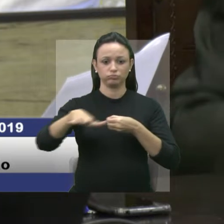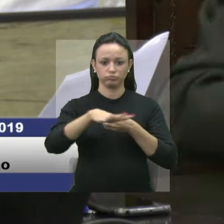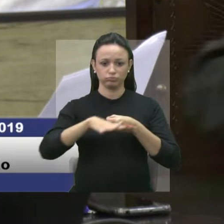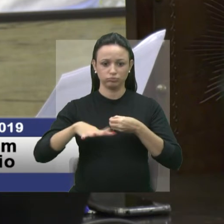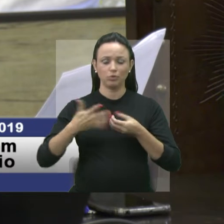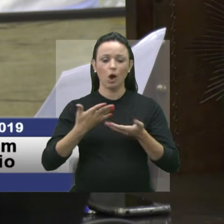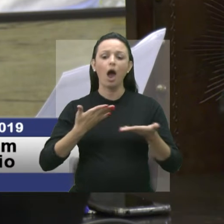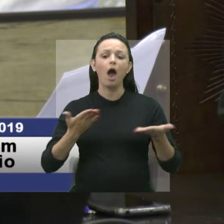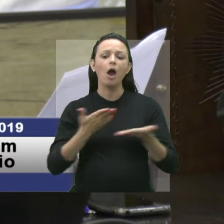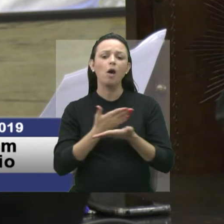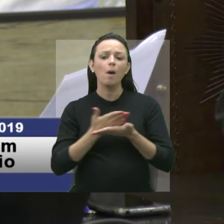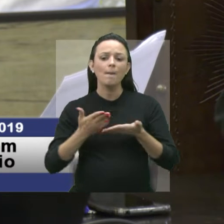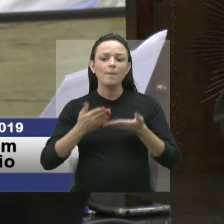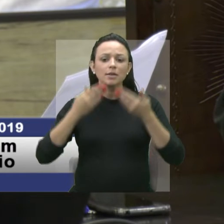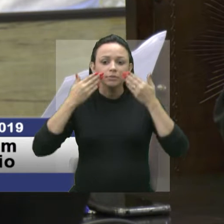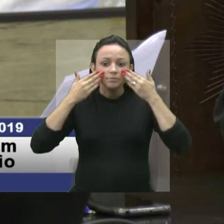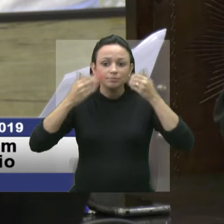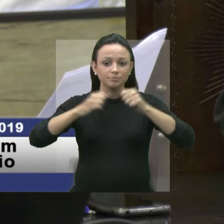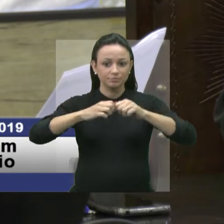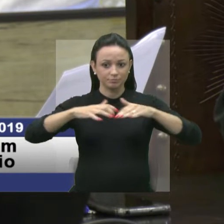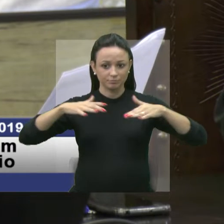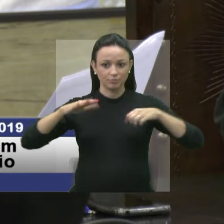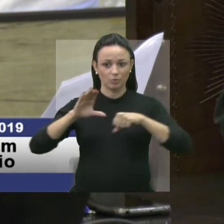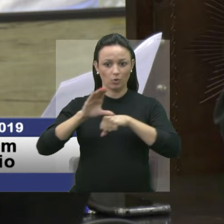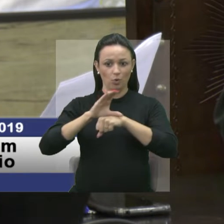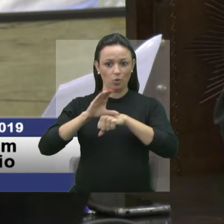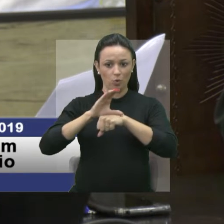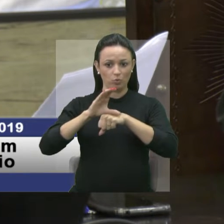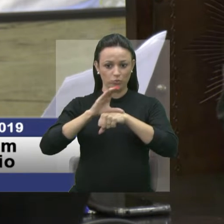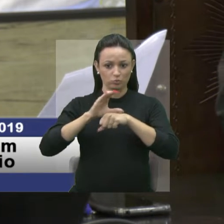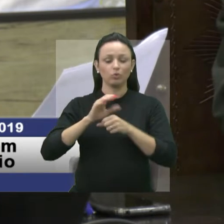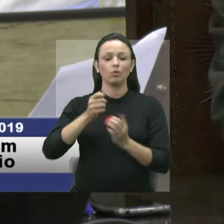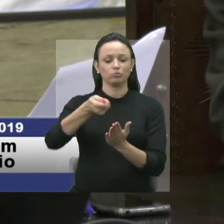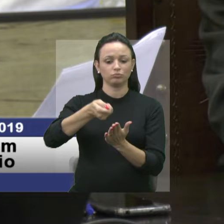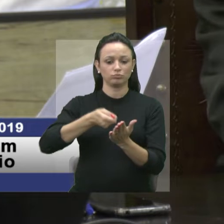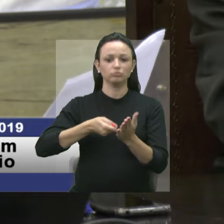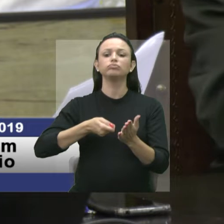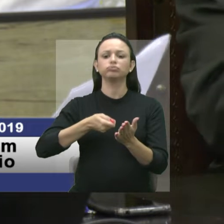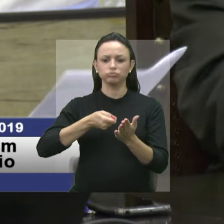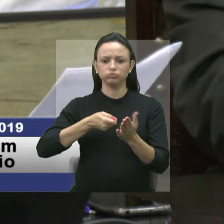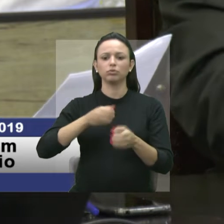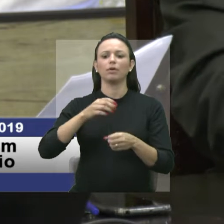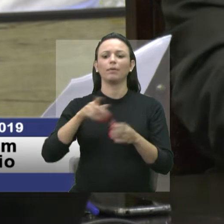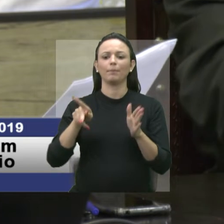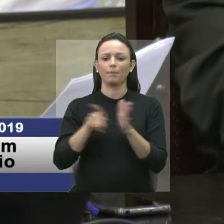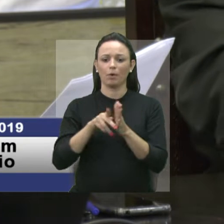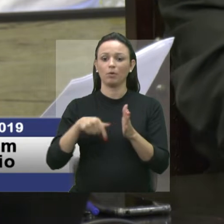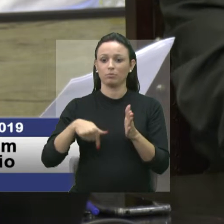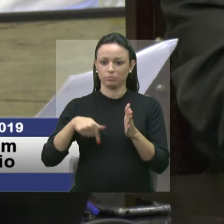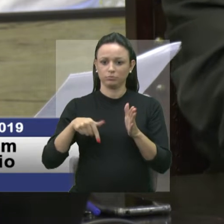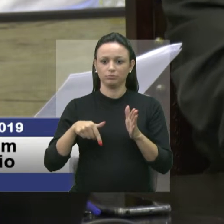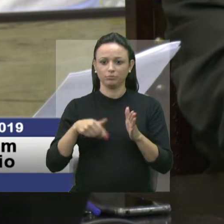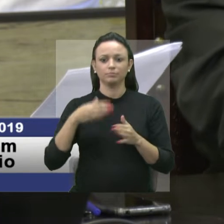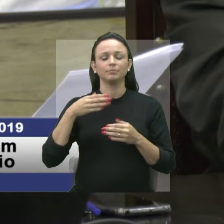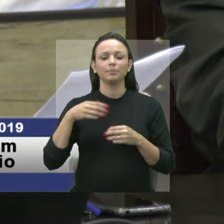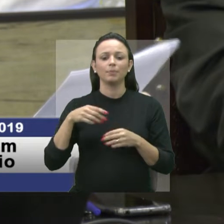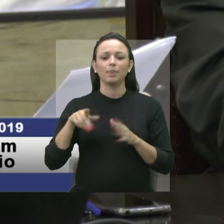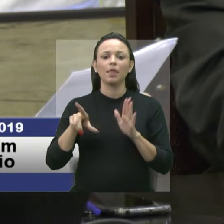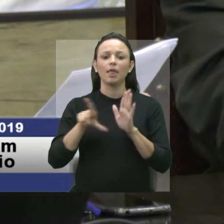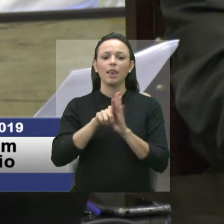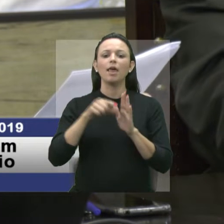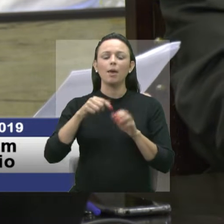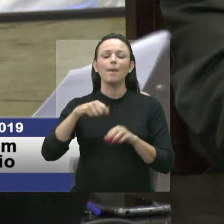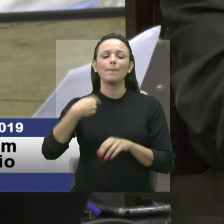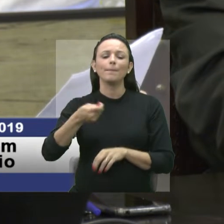audiência pública da Comissão de Constituição, Justiça e Redação, referente à consulta pública do projeto de lei de iniciativa do vereador